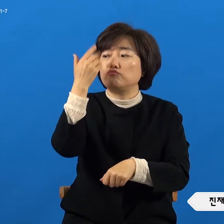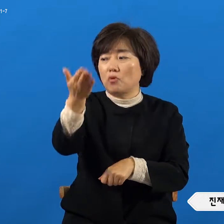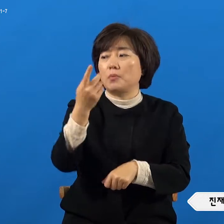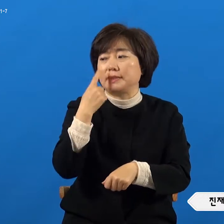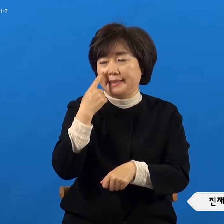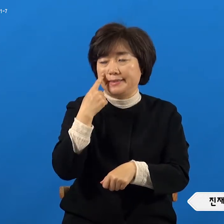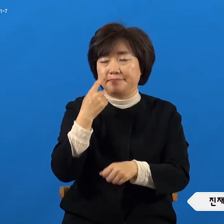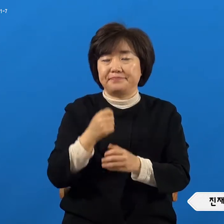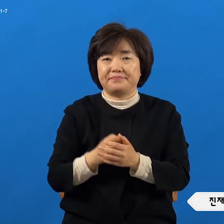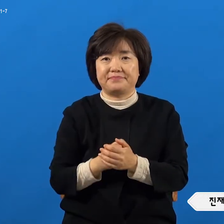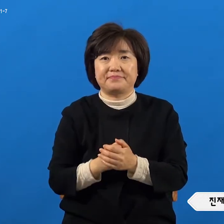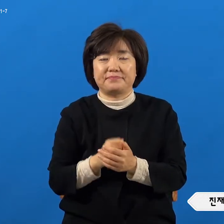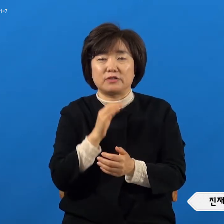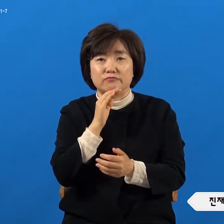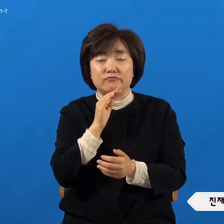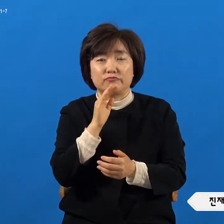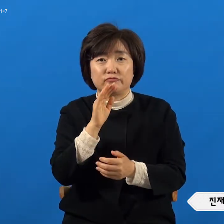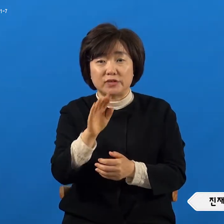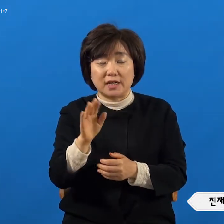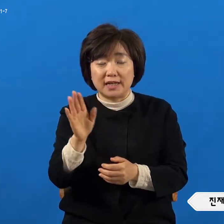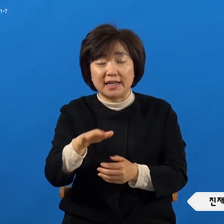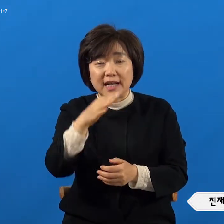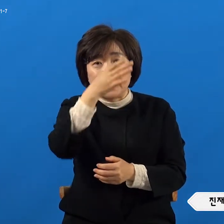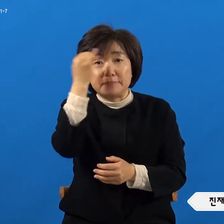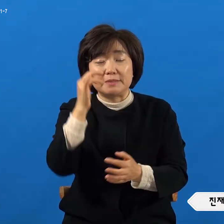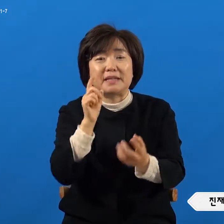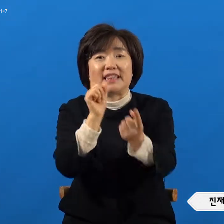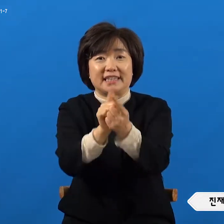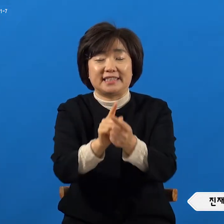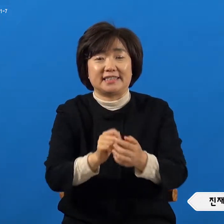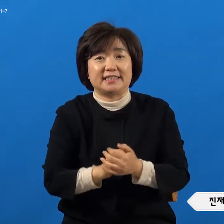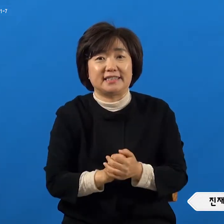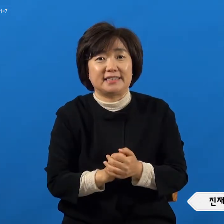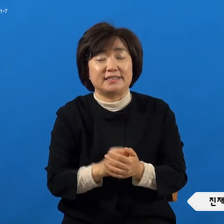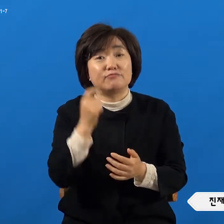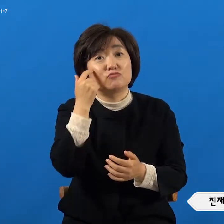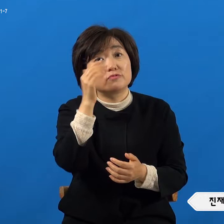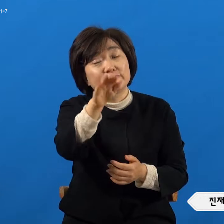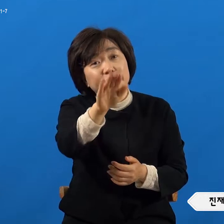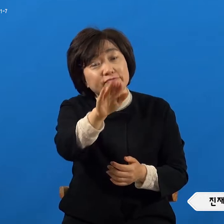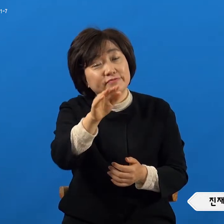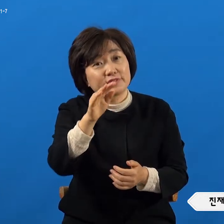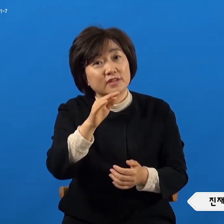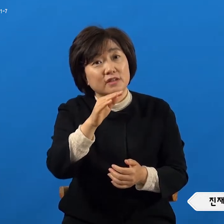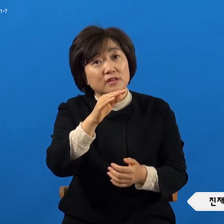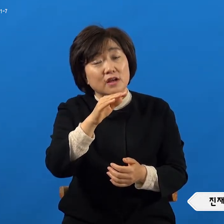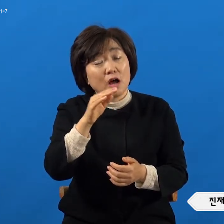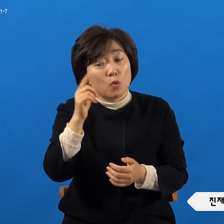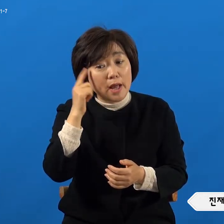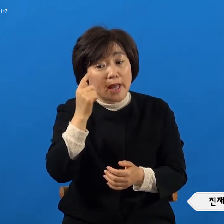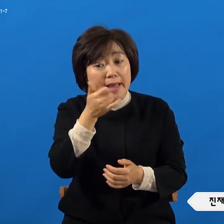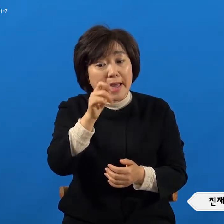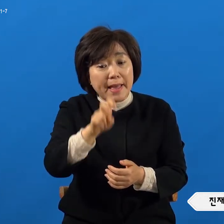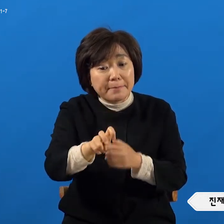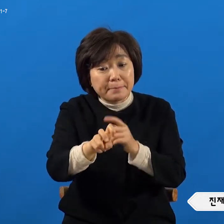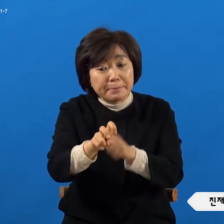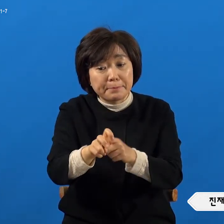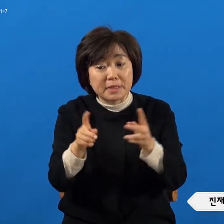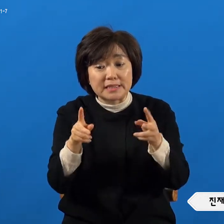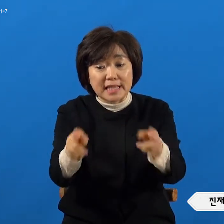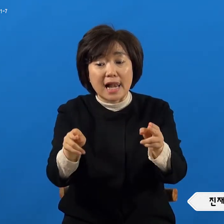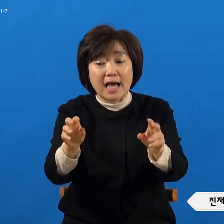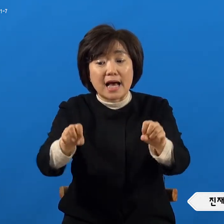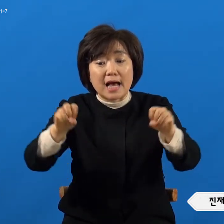기회가 돼서 할머니와 만날 때가 있었습니다. 가서 물었습니다. 왜 양쪽의 햄을 또